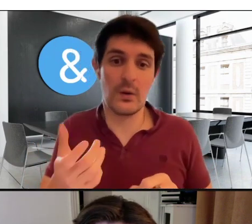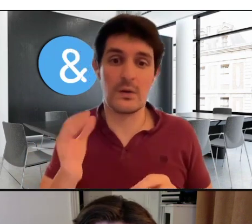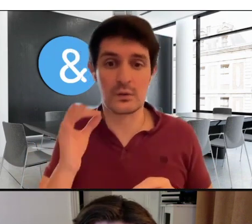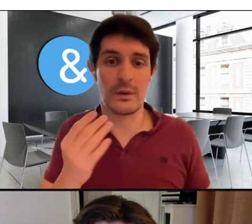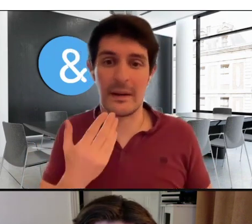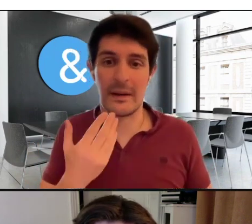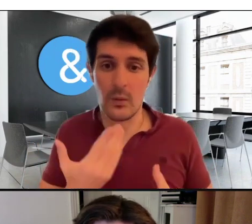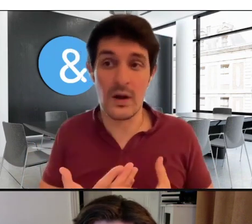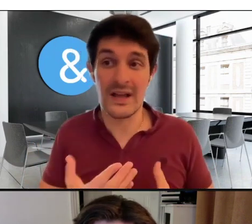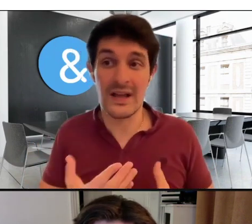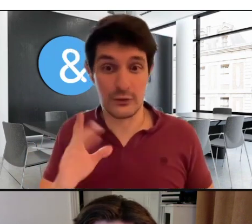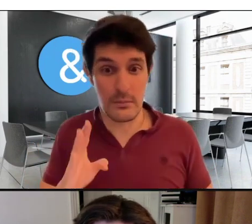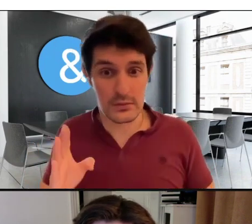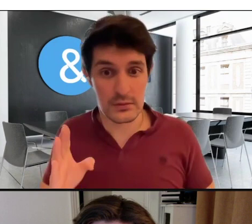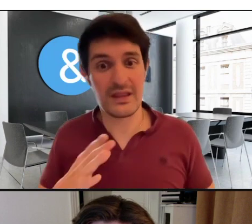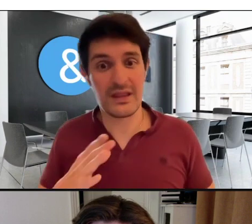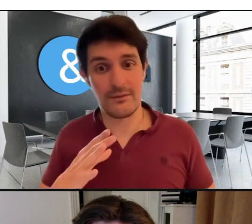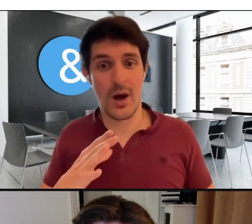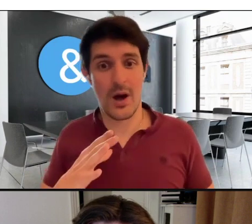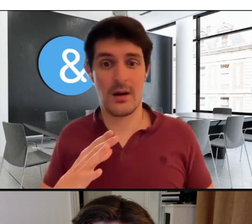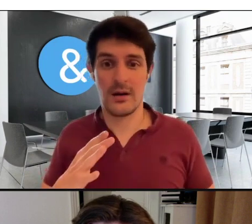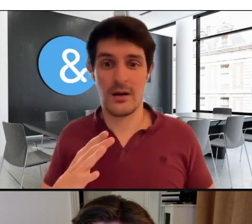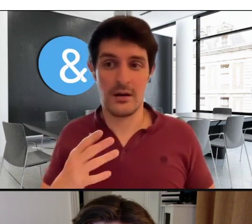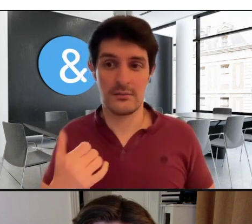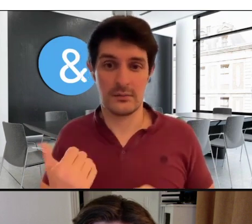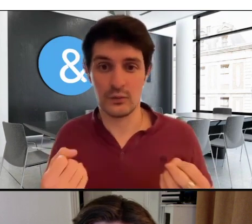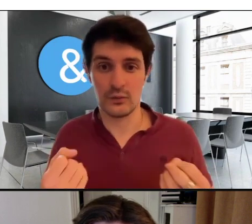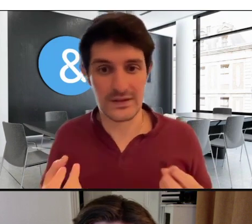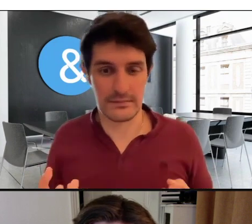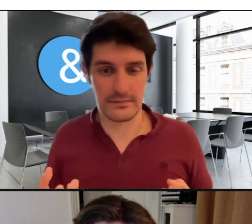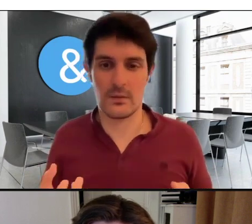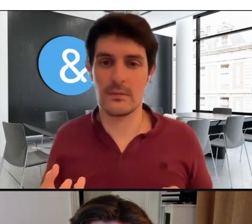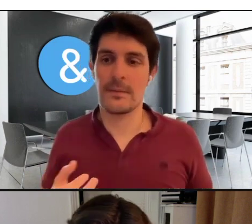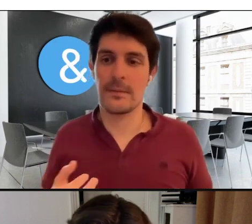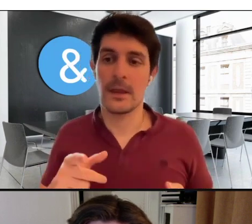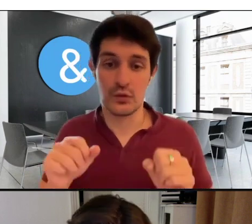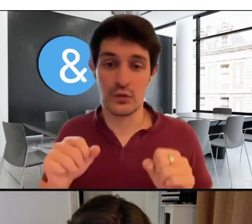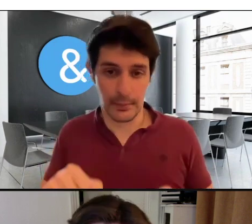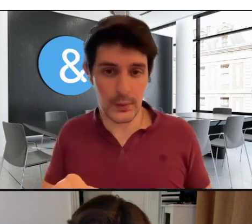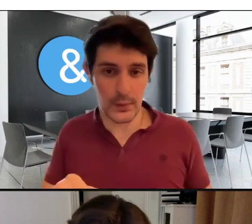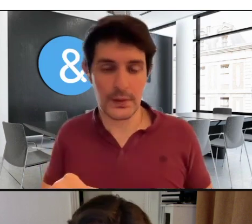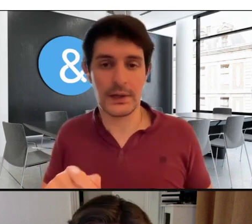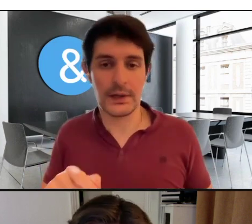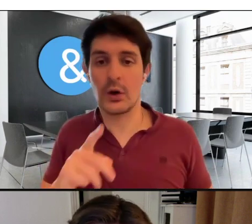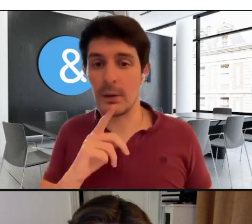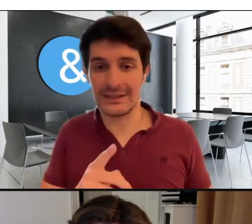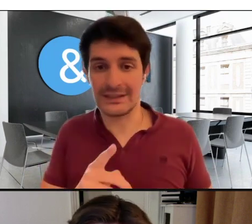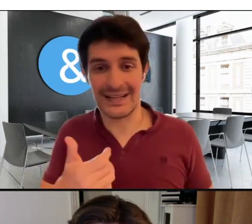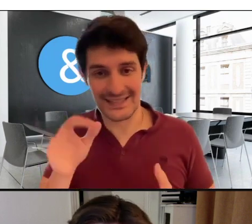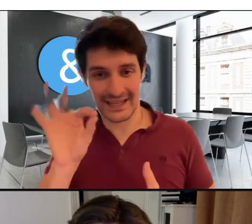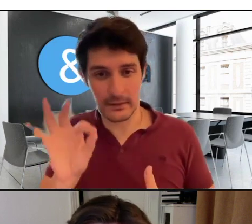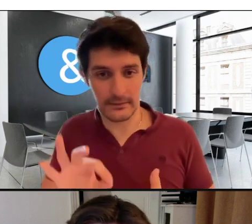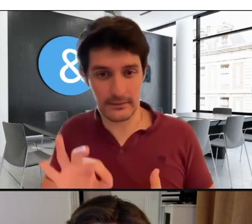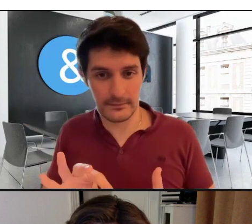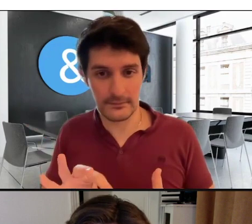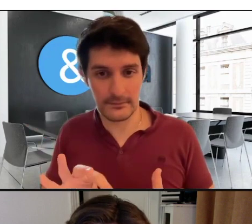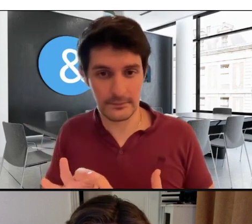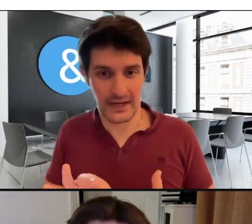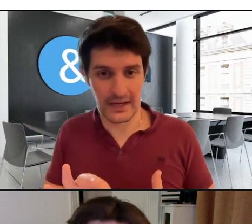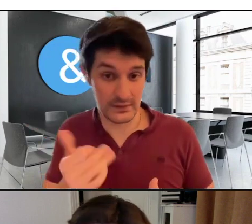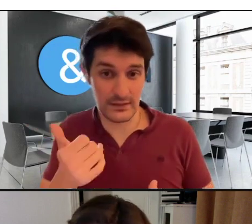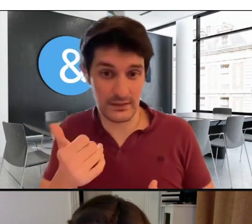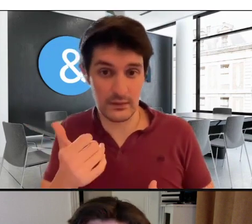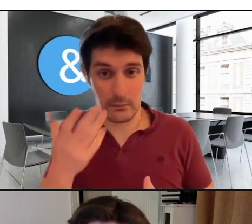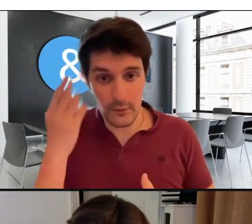soit pas bon et tu as besoin d'avoir une transcription. Tu peux commander un scribe, d'accord? Donc, c'est